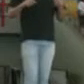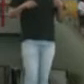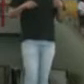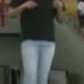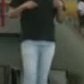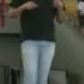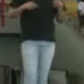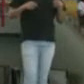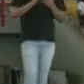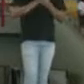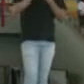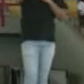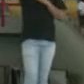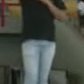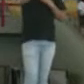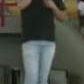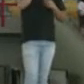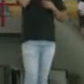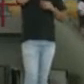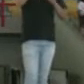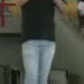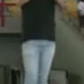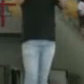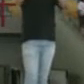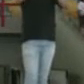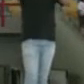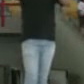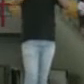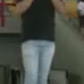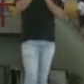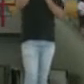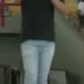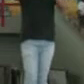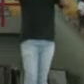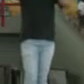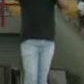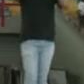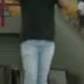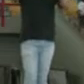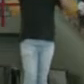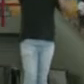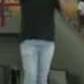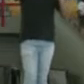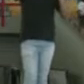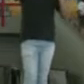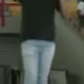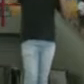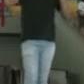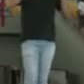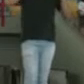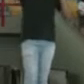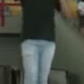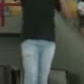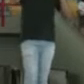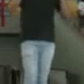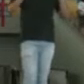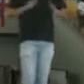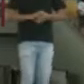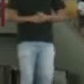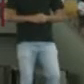não é legível para quem está muito longe, mas eu vou ler só a introdução, para vocês entenderem o que eu estou querendo dizer com